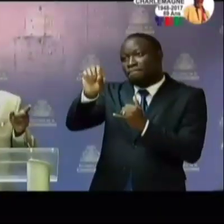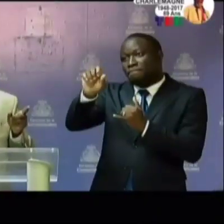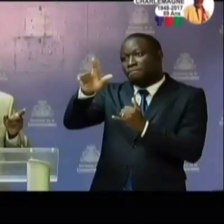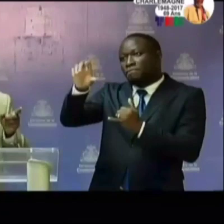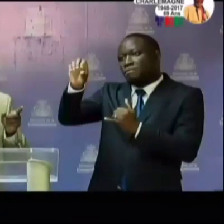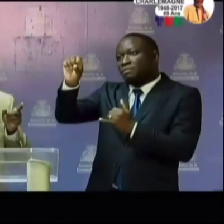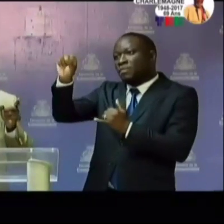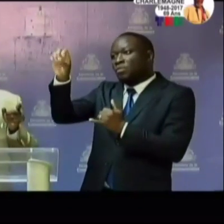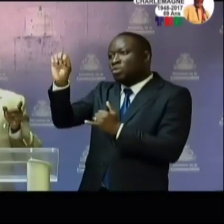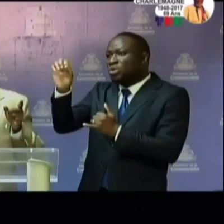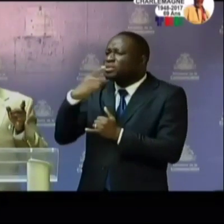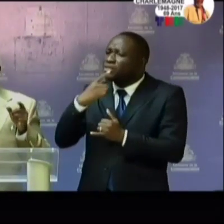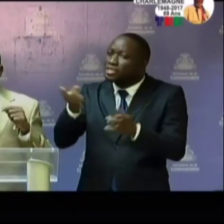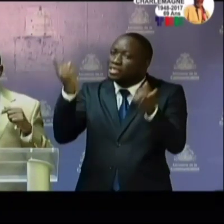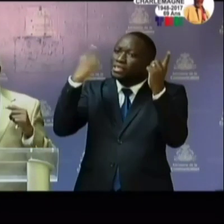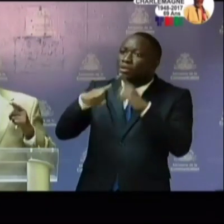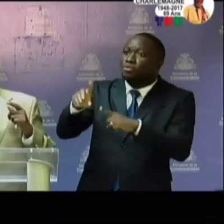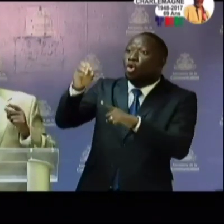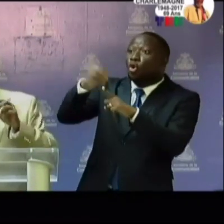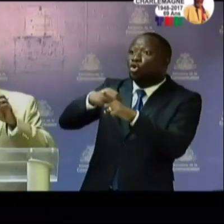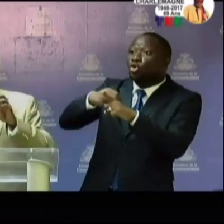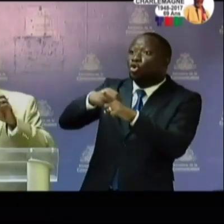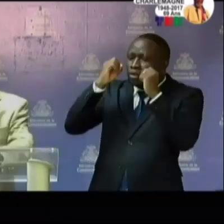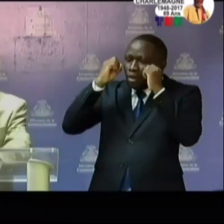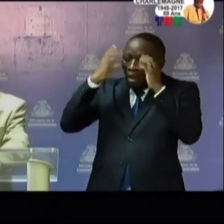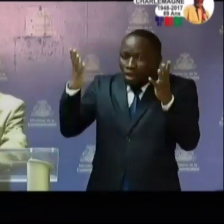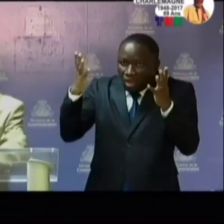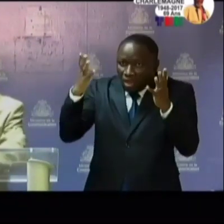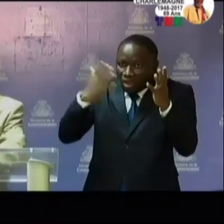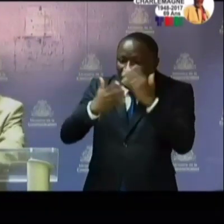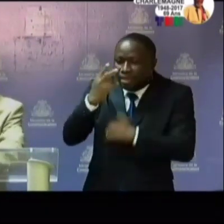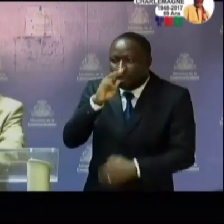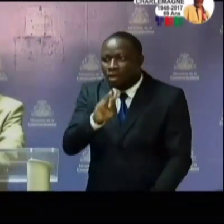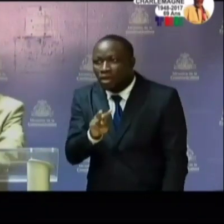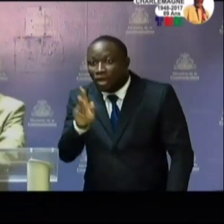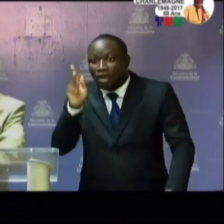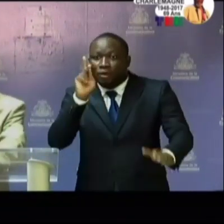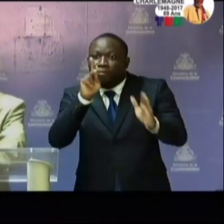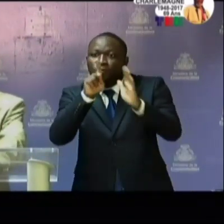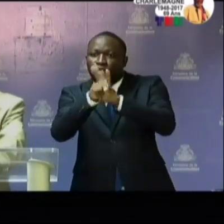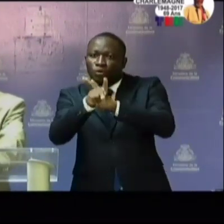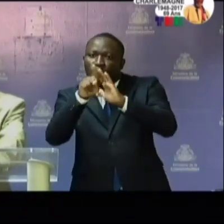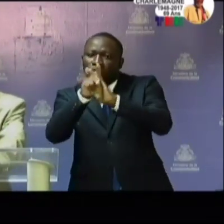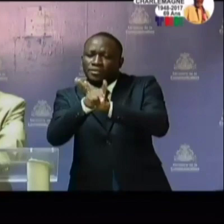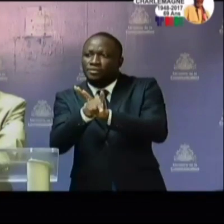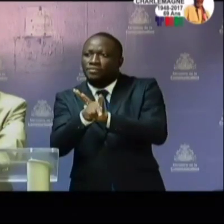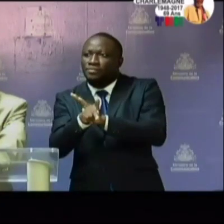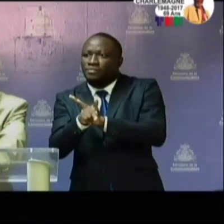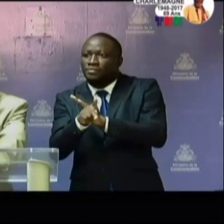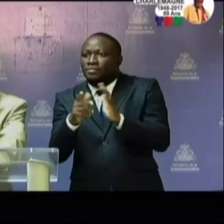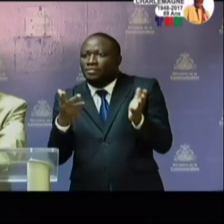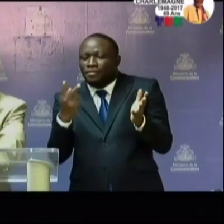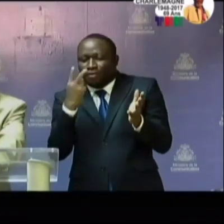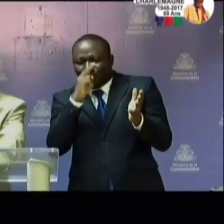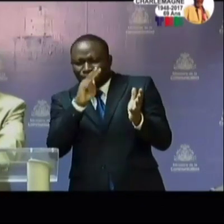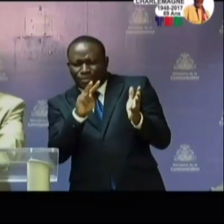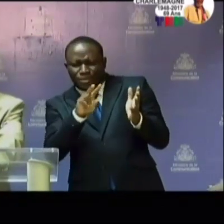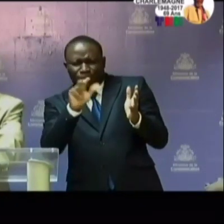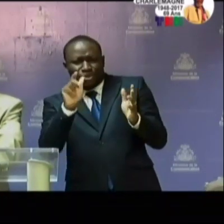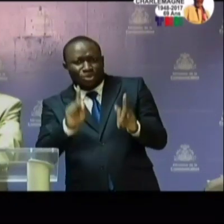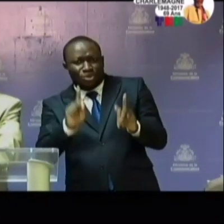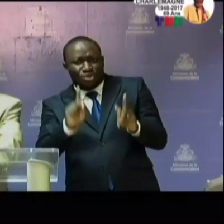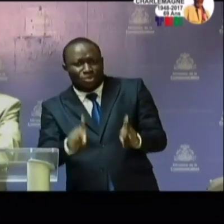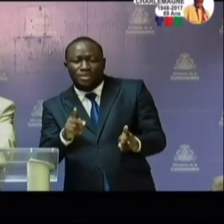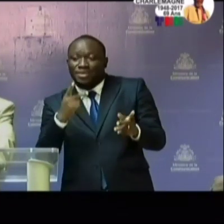là ça début octobre nous levons matin et puis nous regardons nous yo population là me dit même dit population peut-être c'est des monde qui sont très